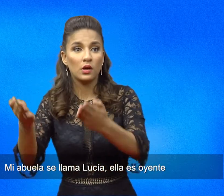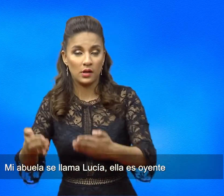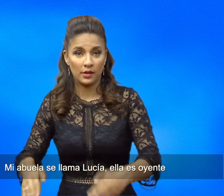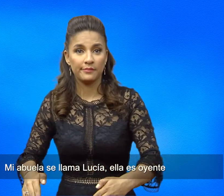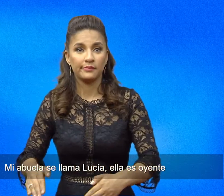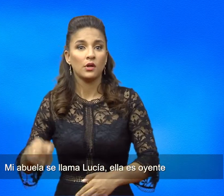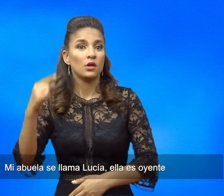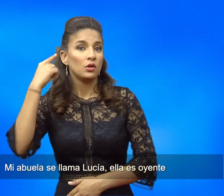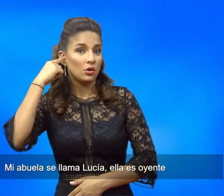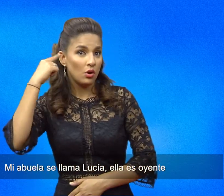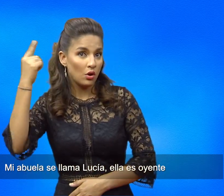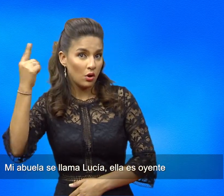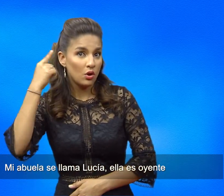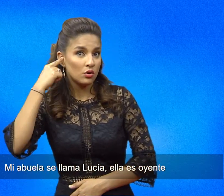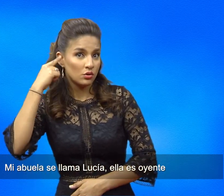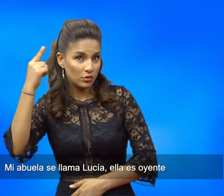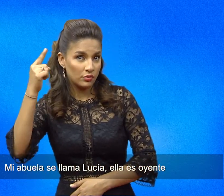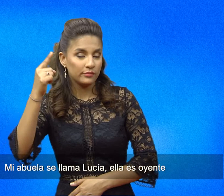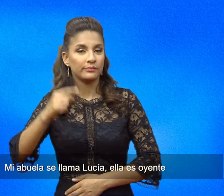ella es oyente